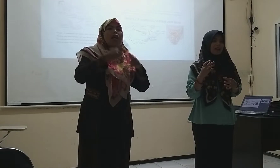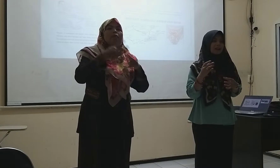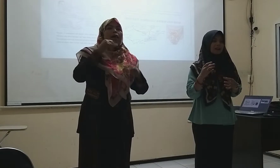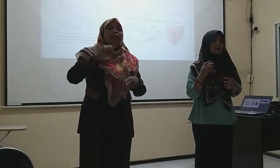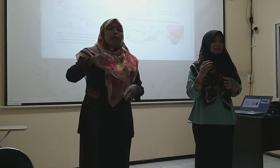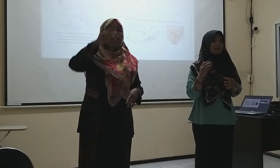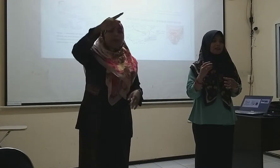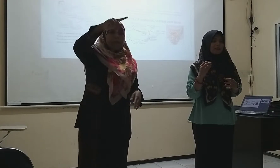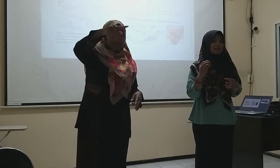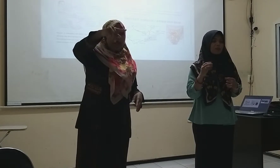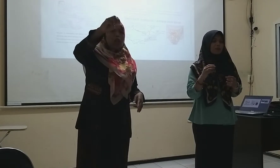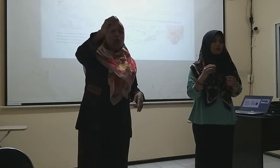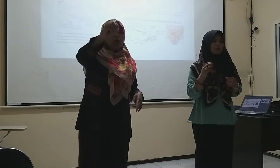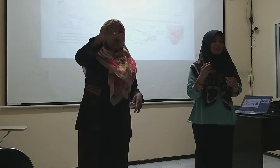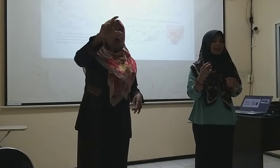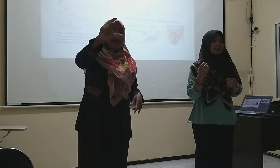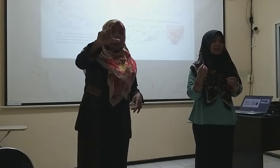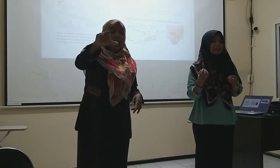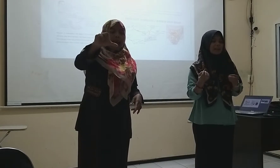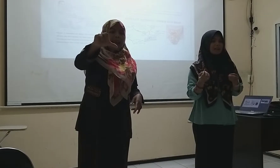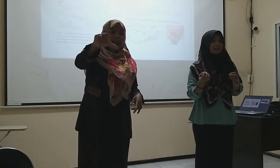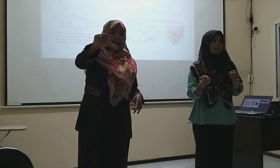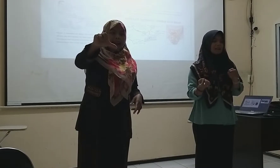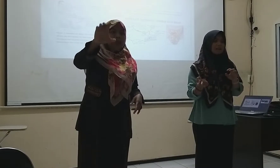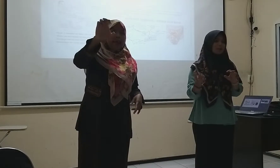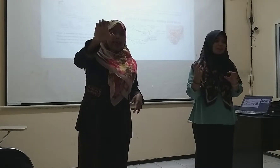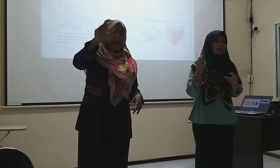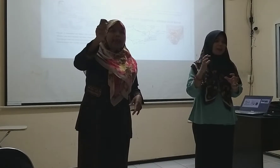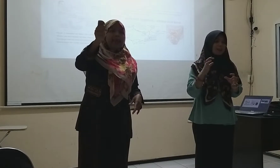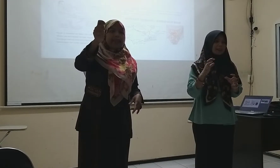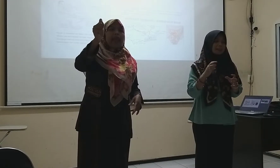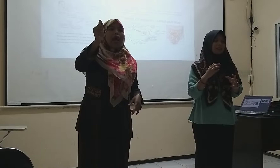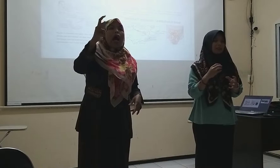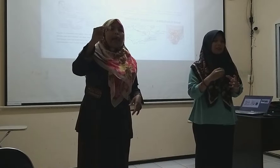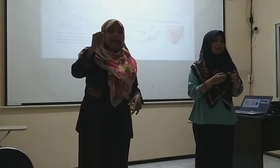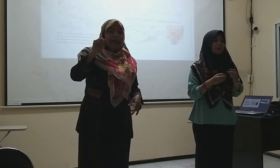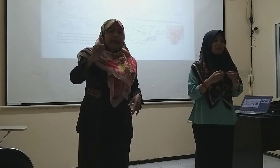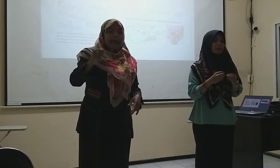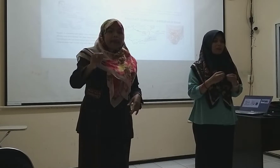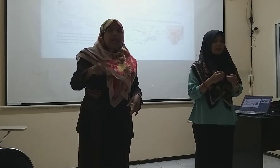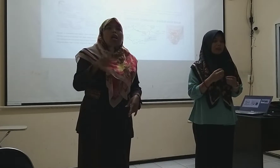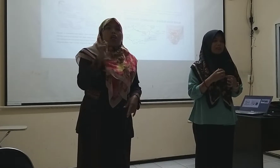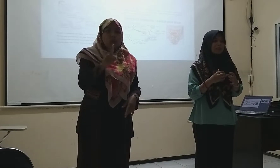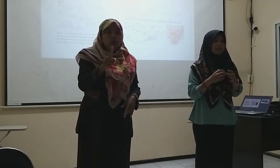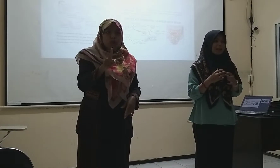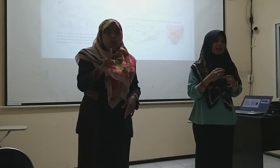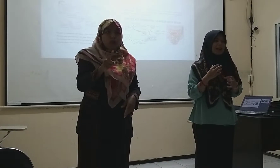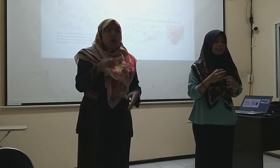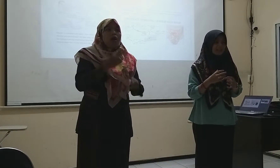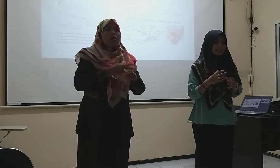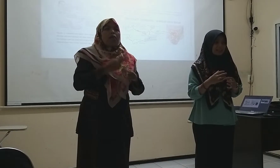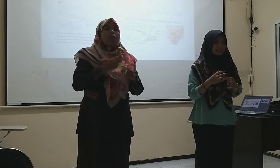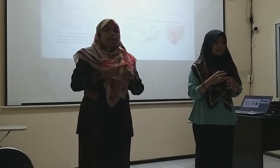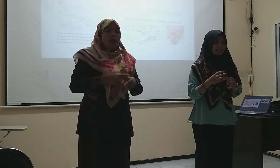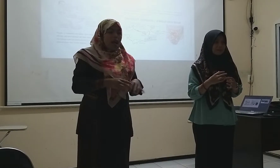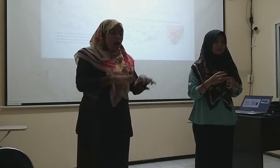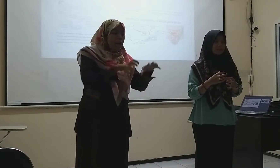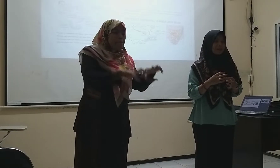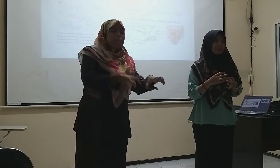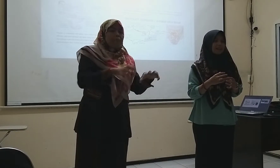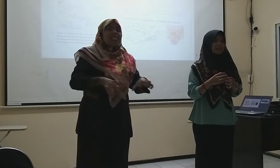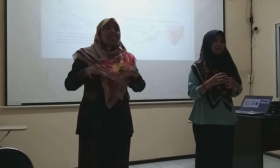adalah suatu benda yang masuk ke dalam air. Itu adalah polutan yang mencemari air, gitu